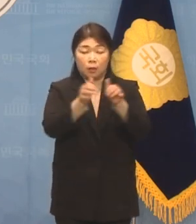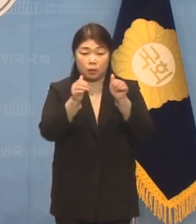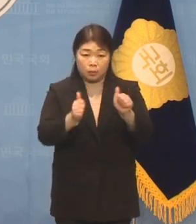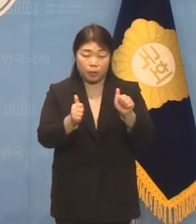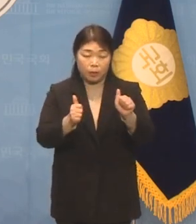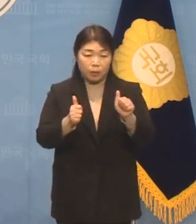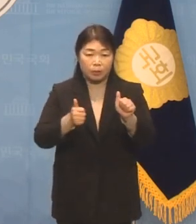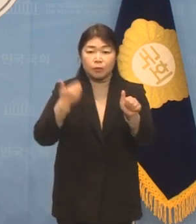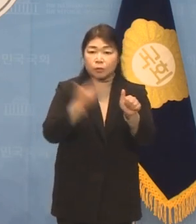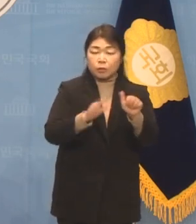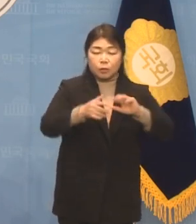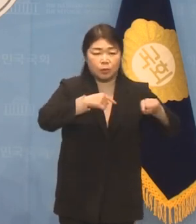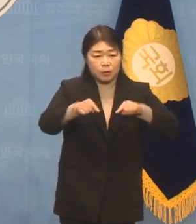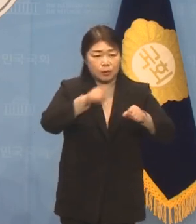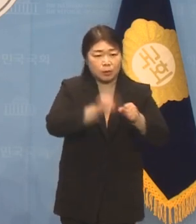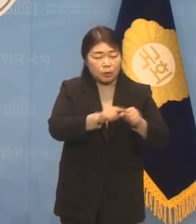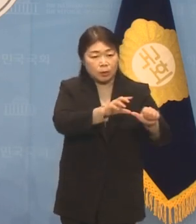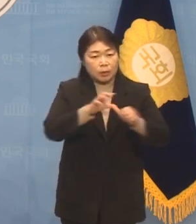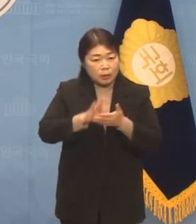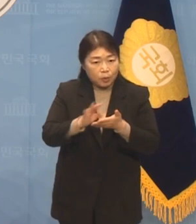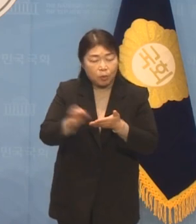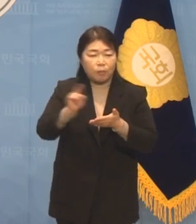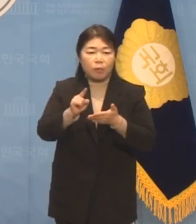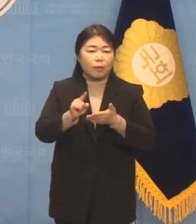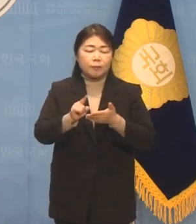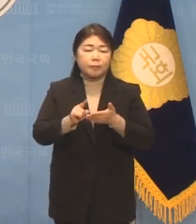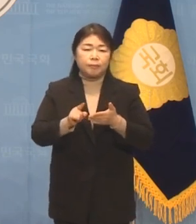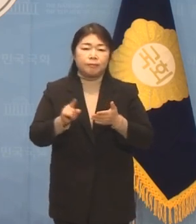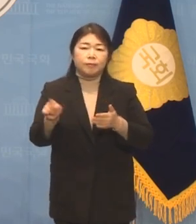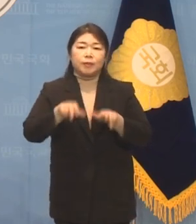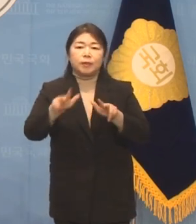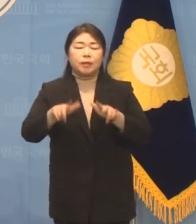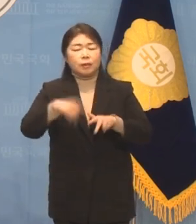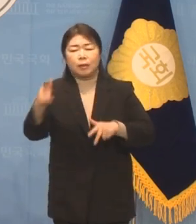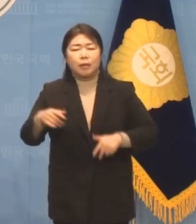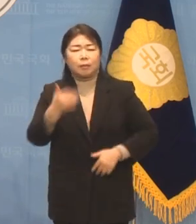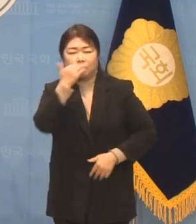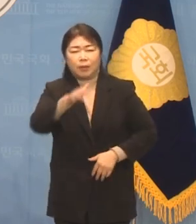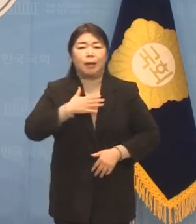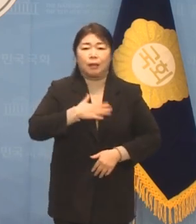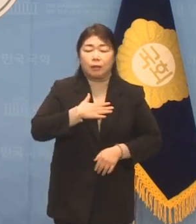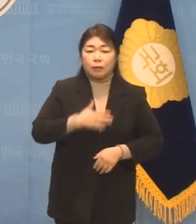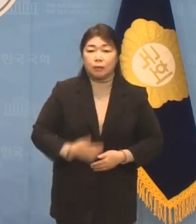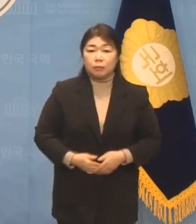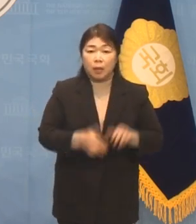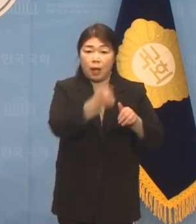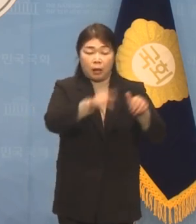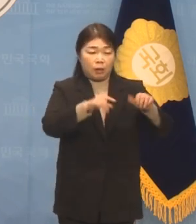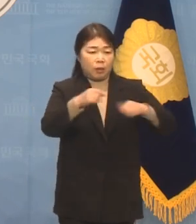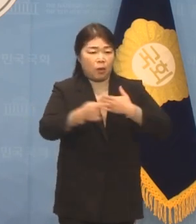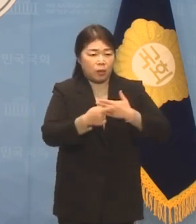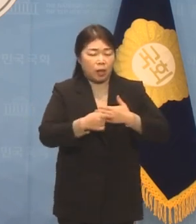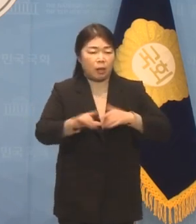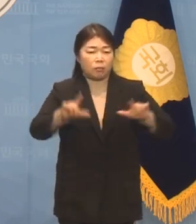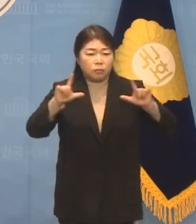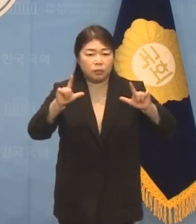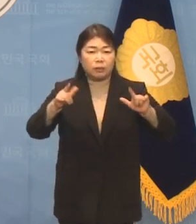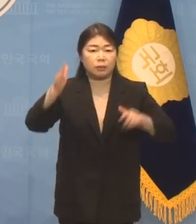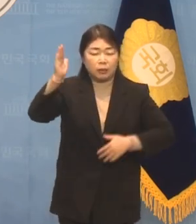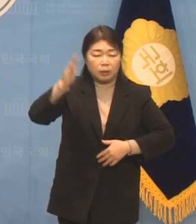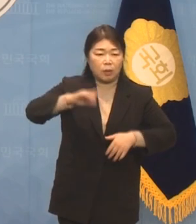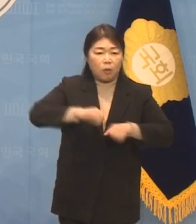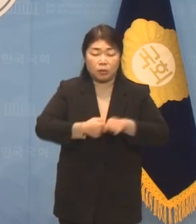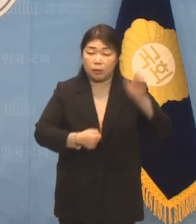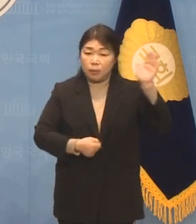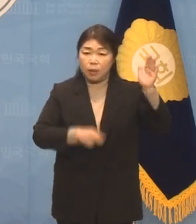비틀려는 정치공학적 궤변은 통하지 않습니다. 한동훈 위원장은 그 어떤 허세와 억지 주장을